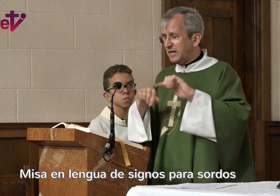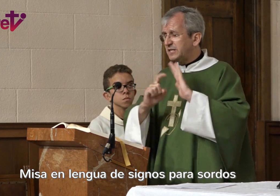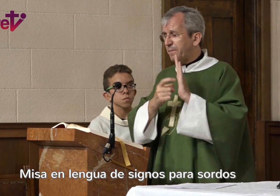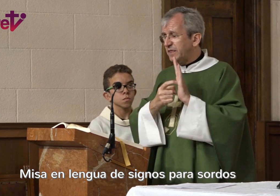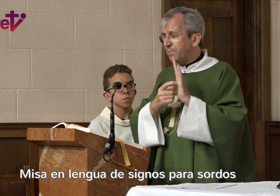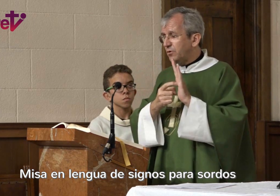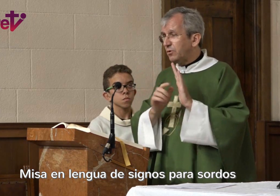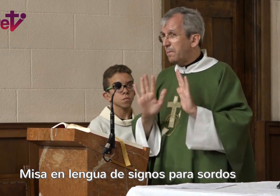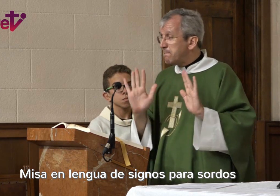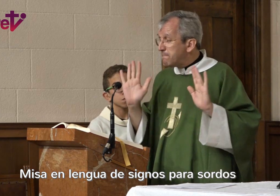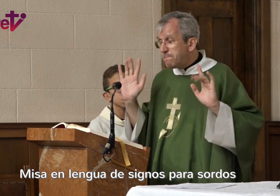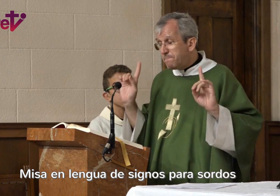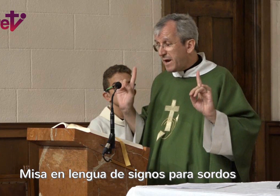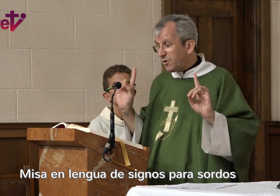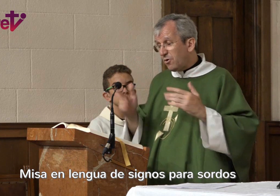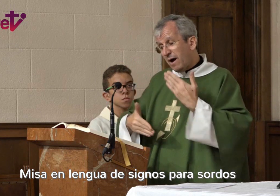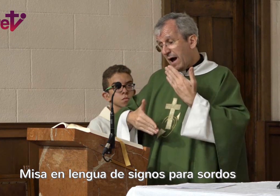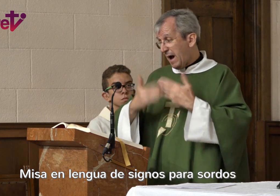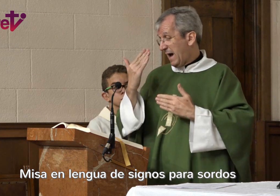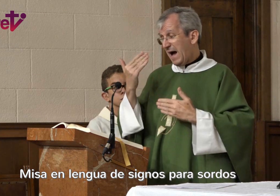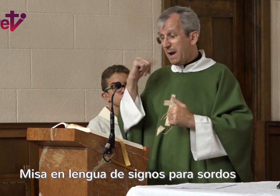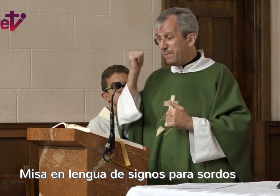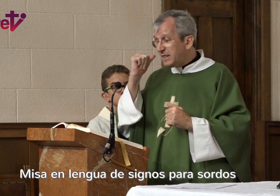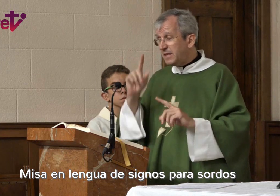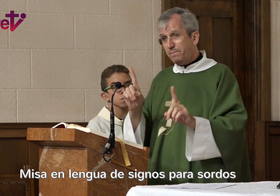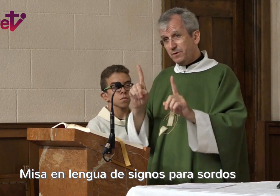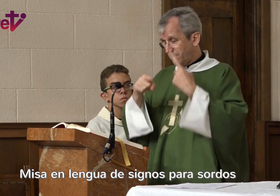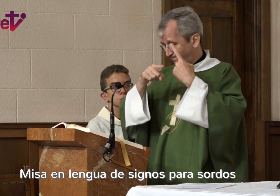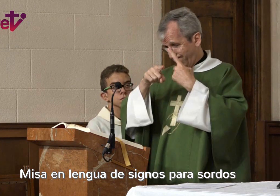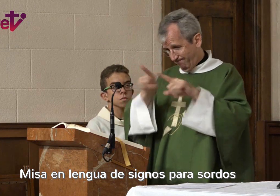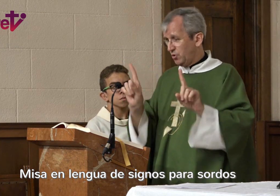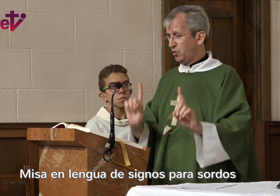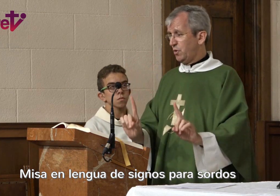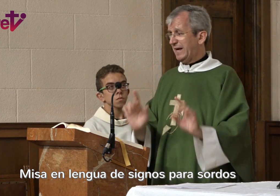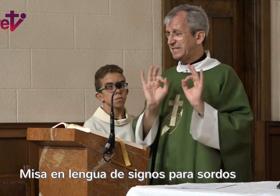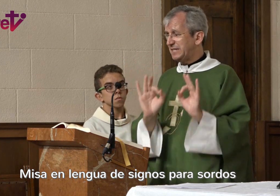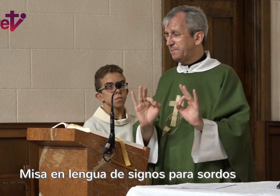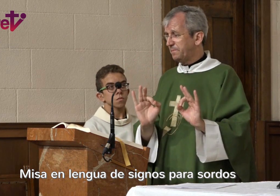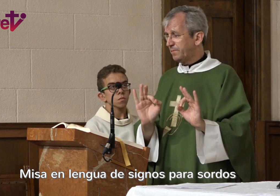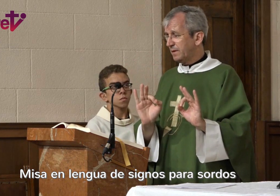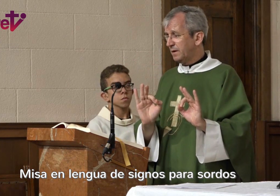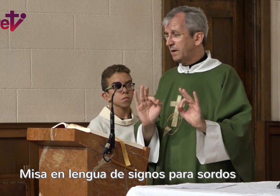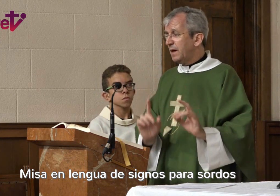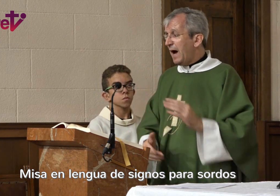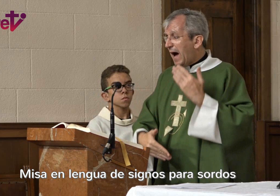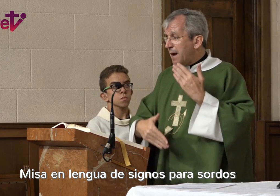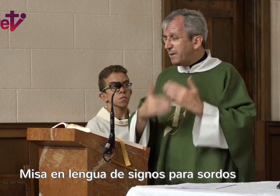este precepto pero al principio non era así Al